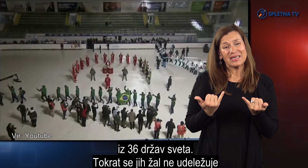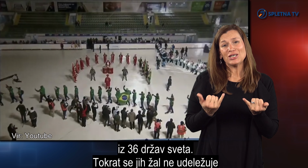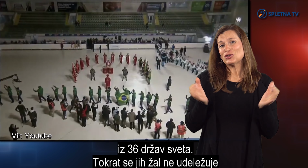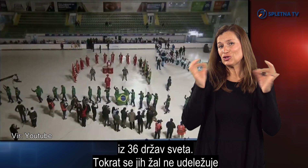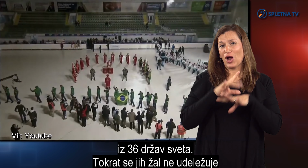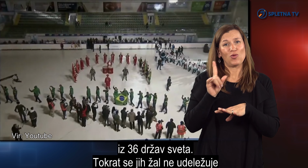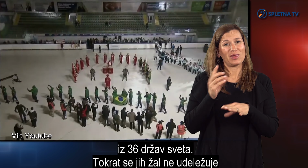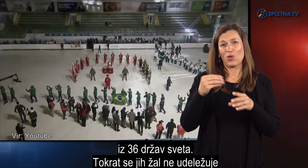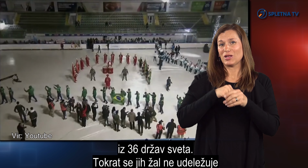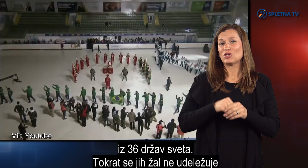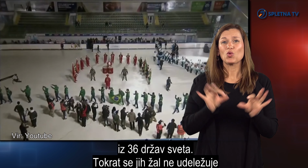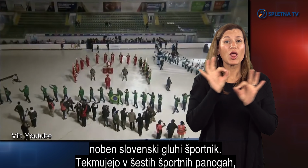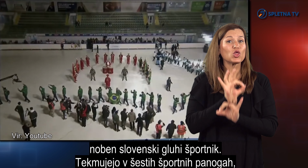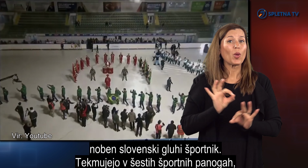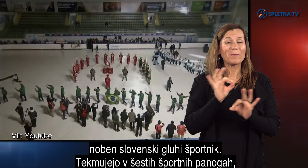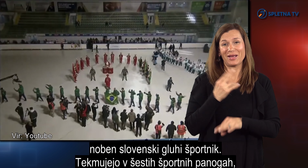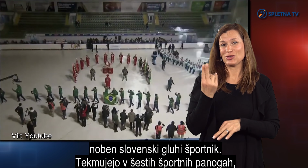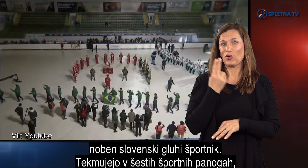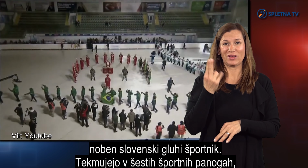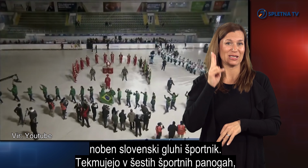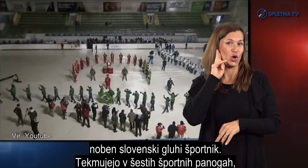Tokrat se jih žal ne udeležuje noben slovenski gluhi športnik.